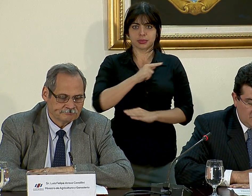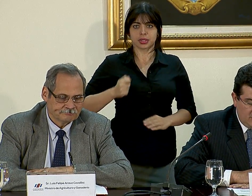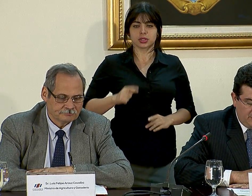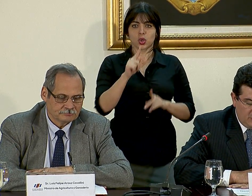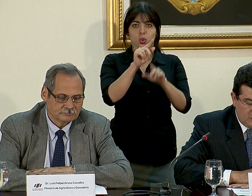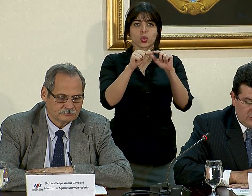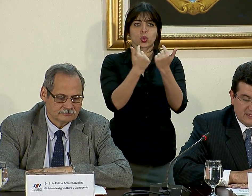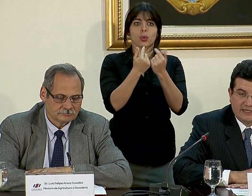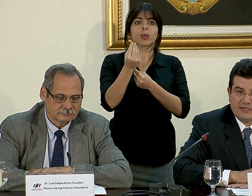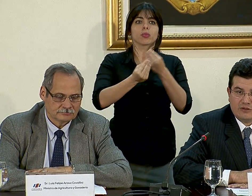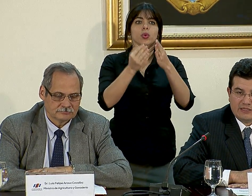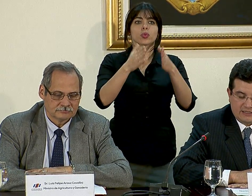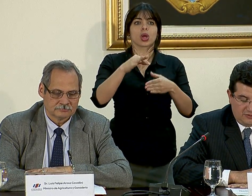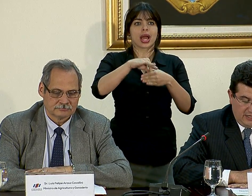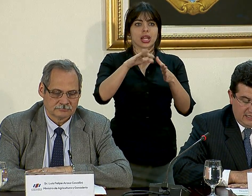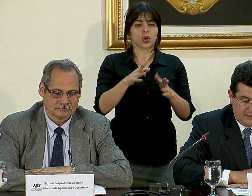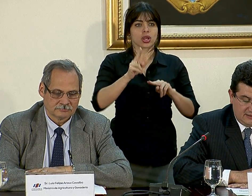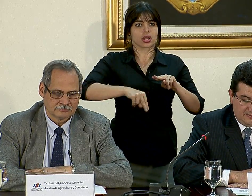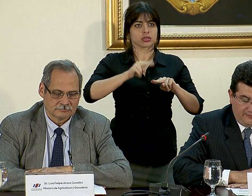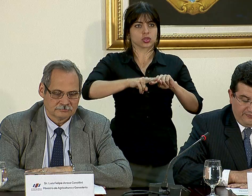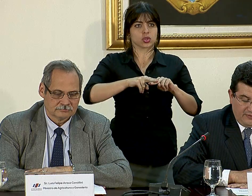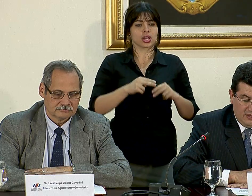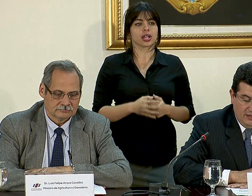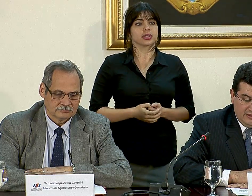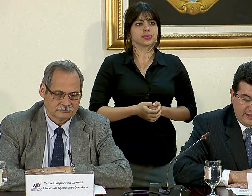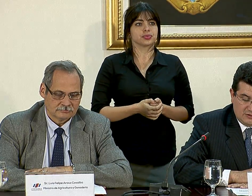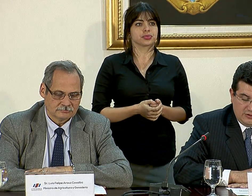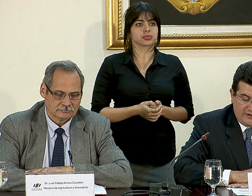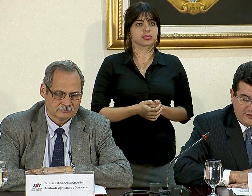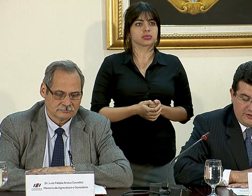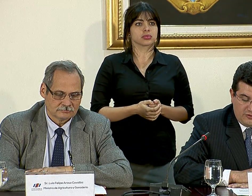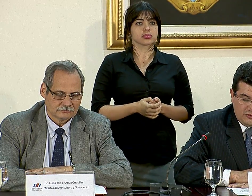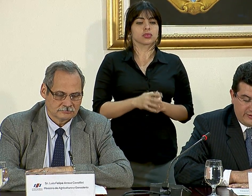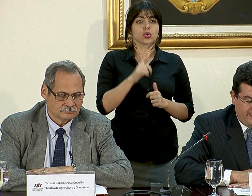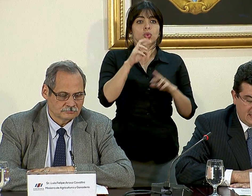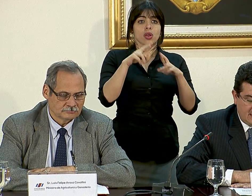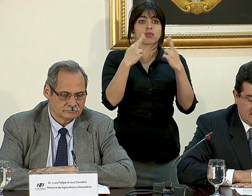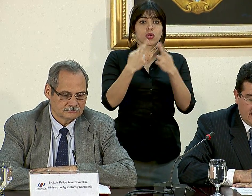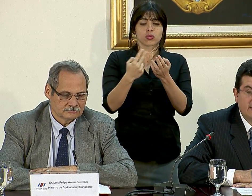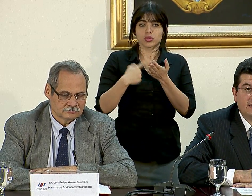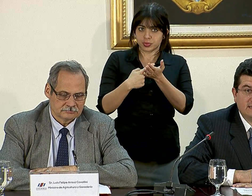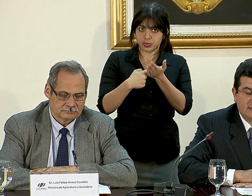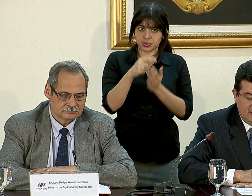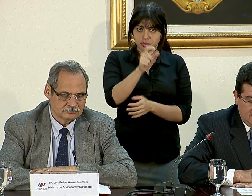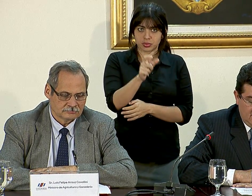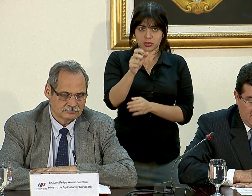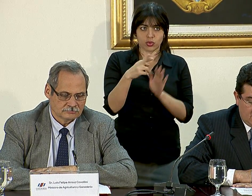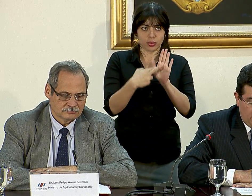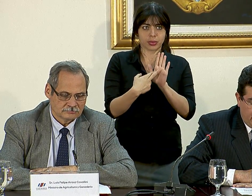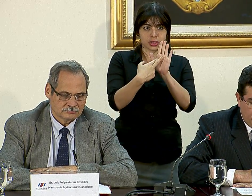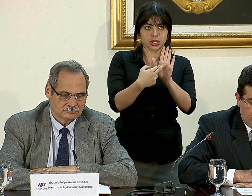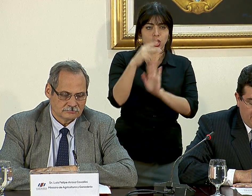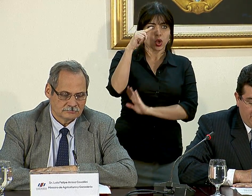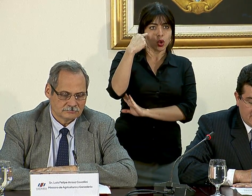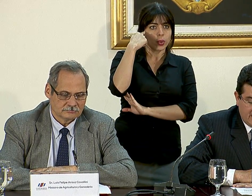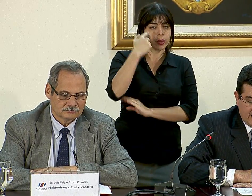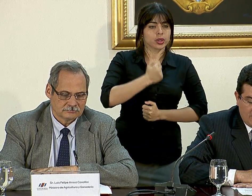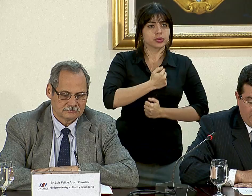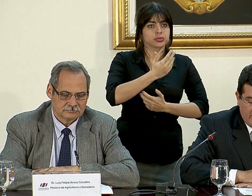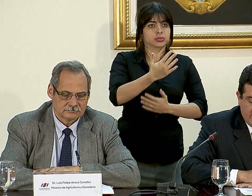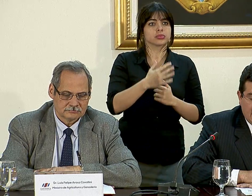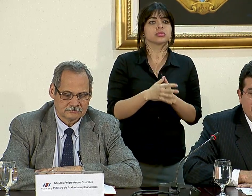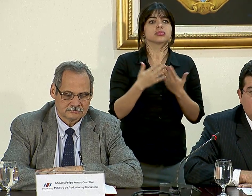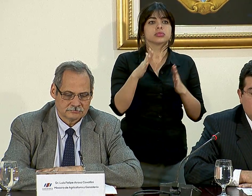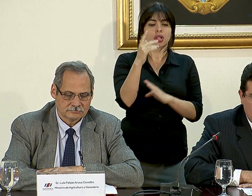una delegación de productores agrícolas nacionales. Tras una reunión con los representantes, el Gobierno manifiesta